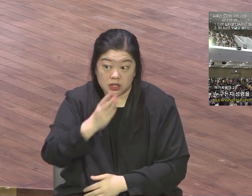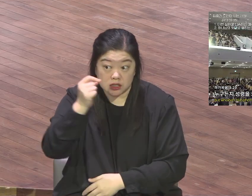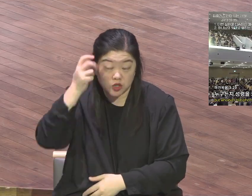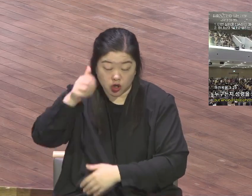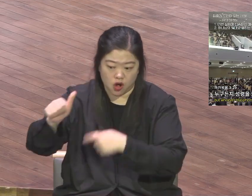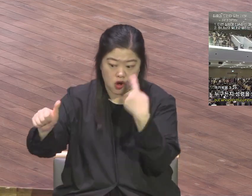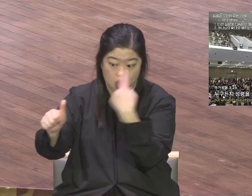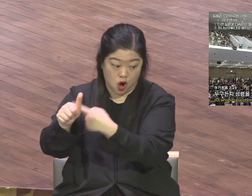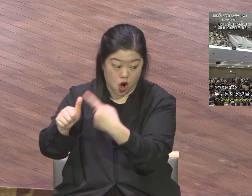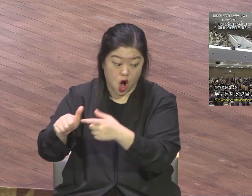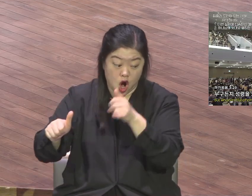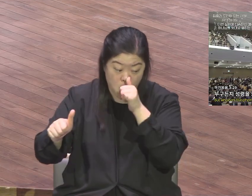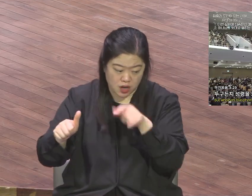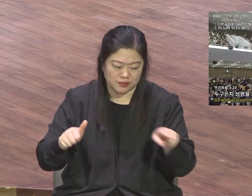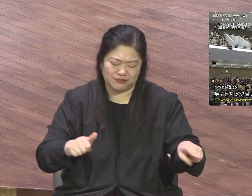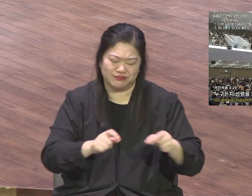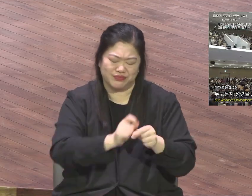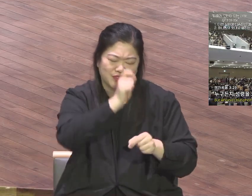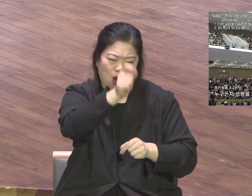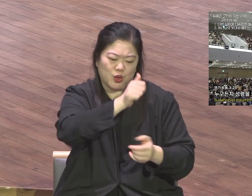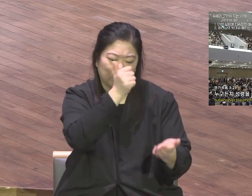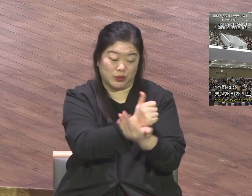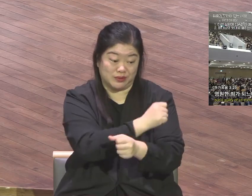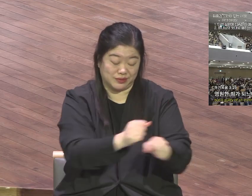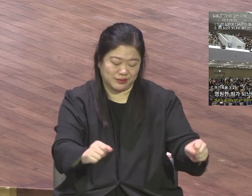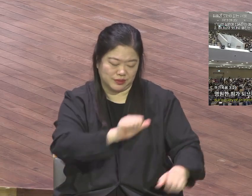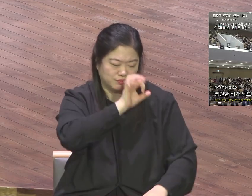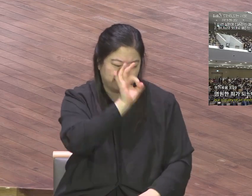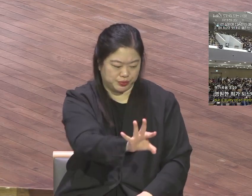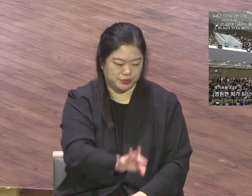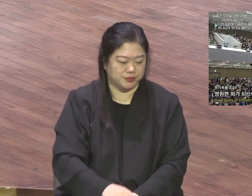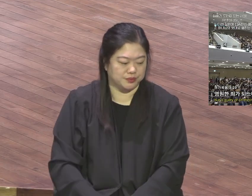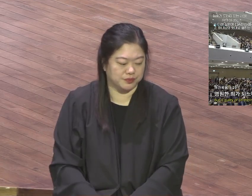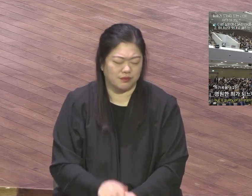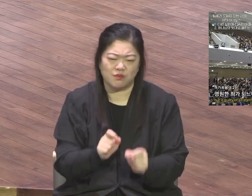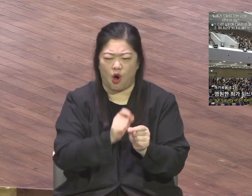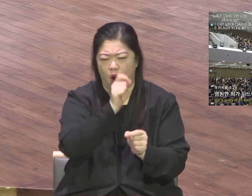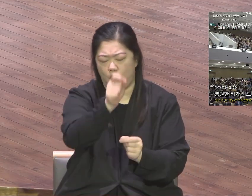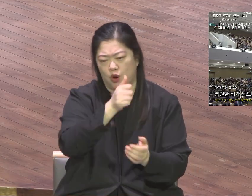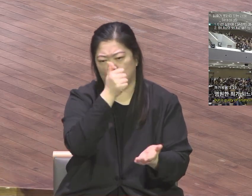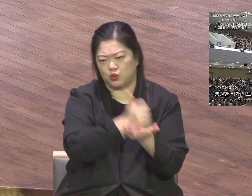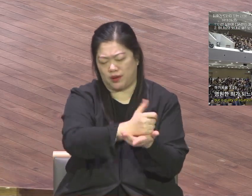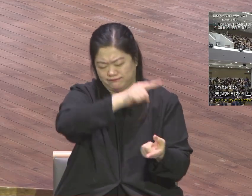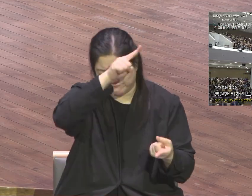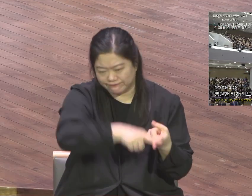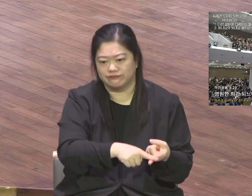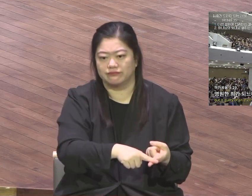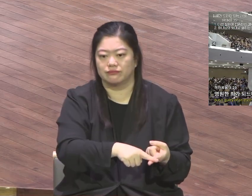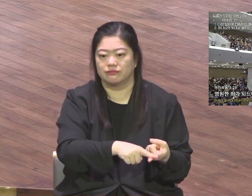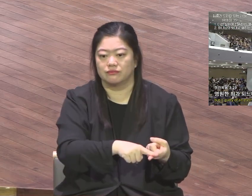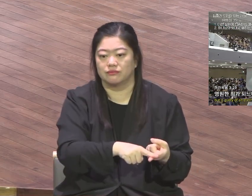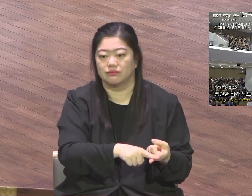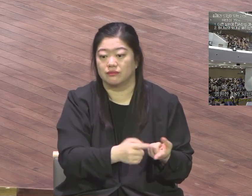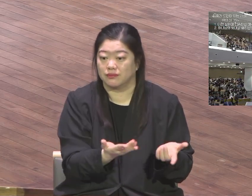성령을 모독하는 자는 영원히 사하심을 얻지 못하고 영원한 죄가 되느니라 하시니.